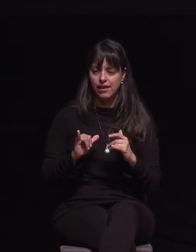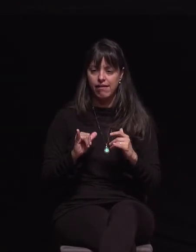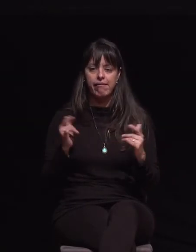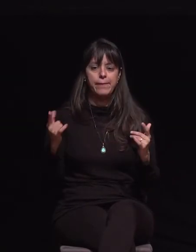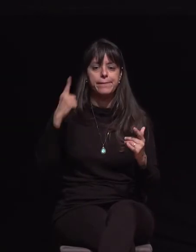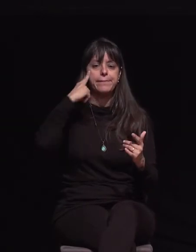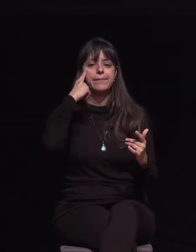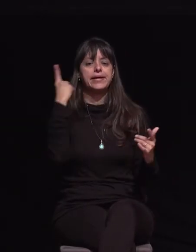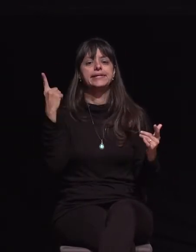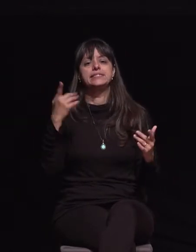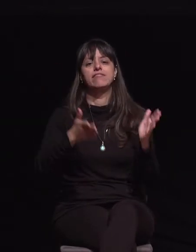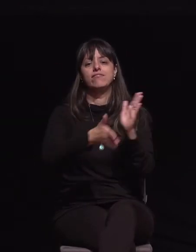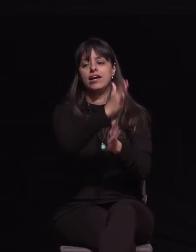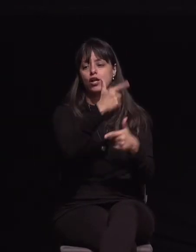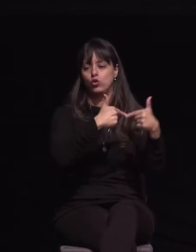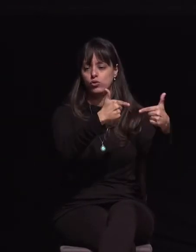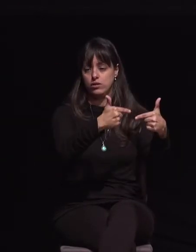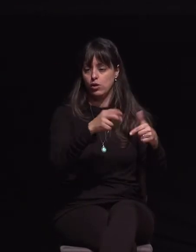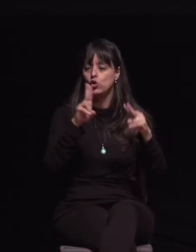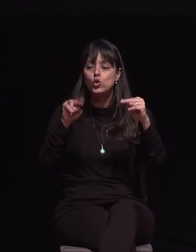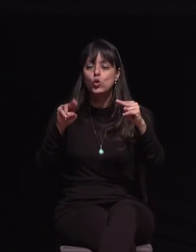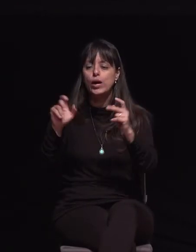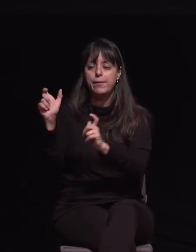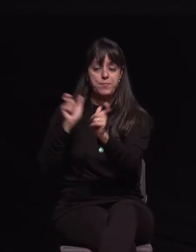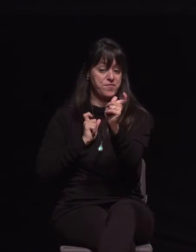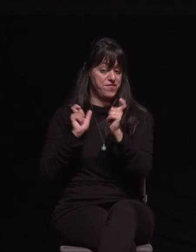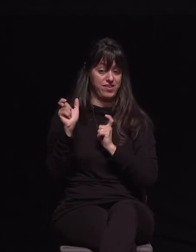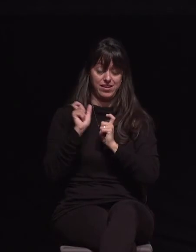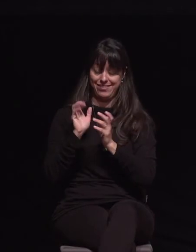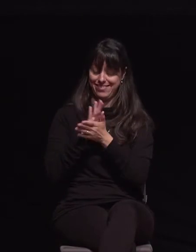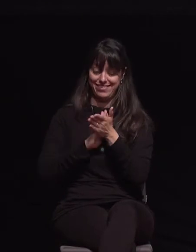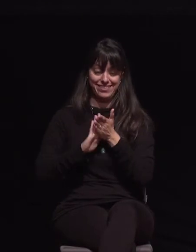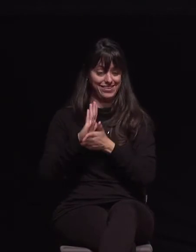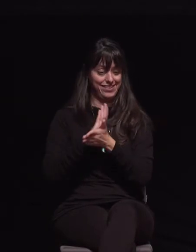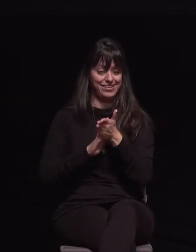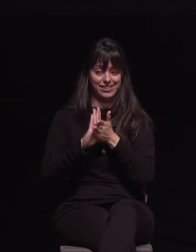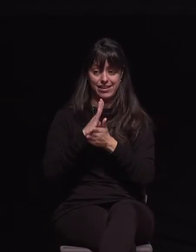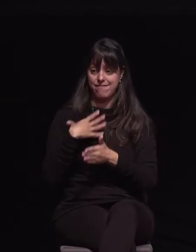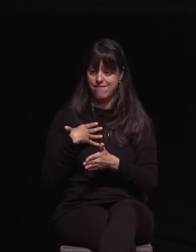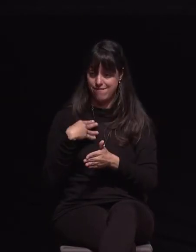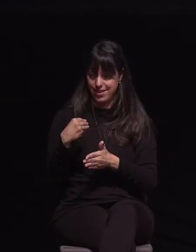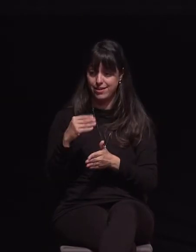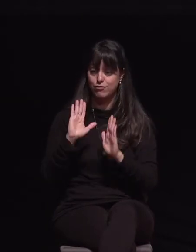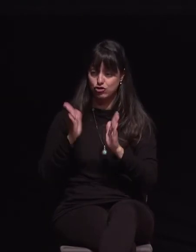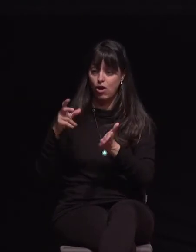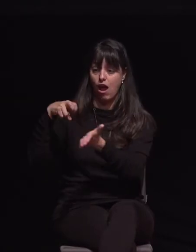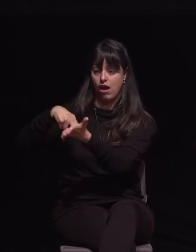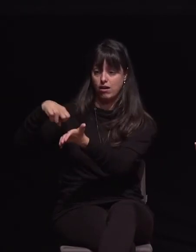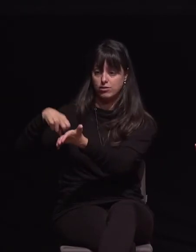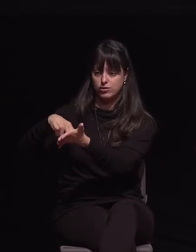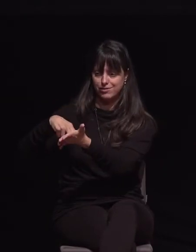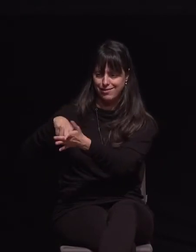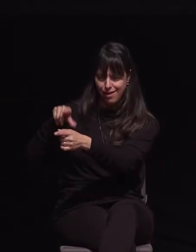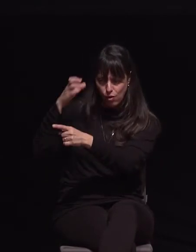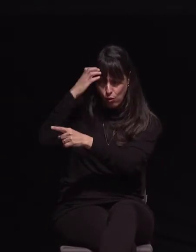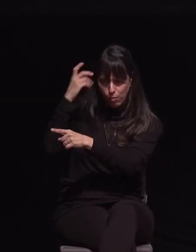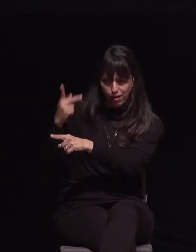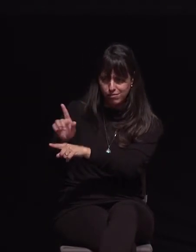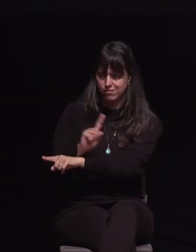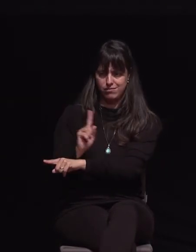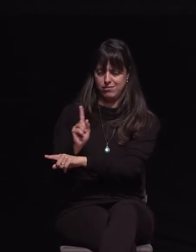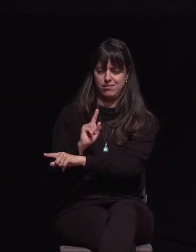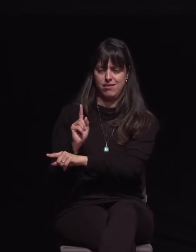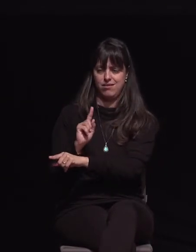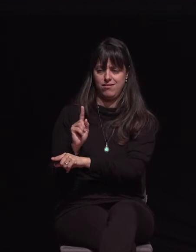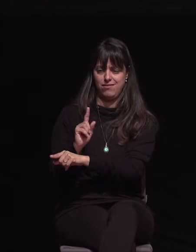de sair aí na luta, entendeu? Porque meus filhos foram punidos não pelo que eles fizeram, né?